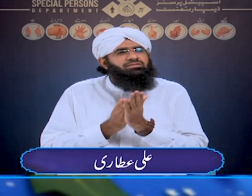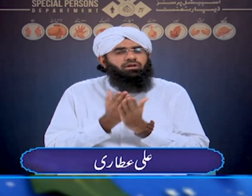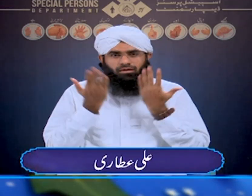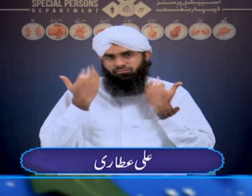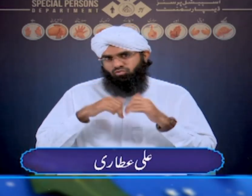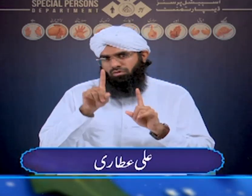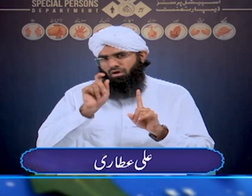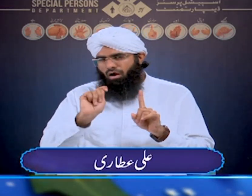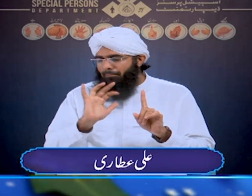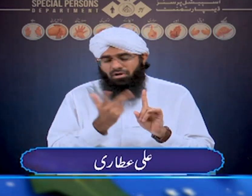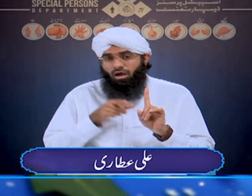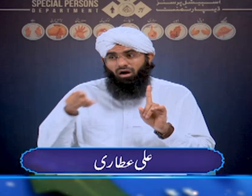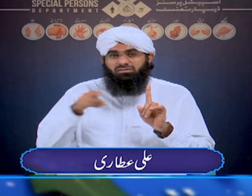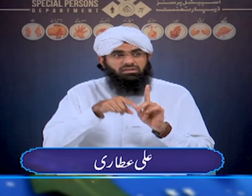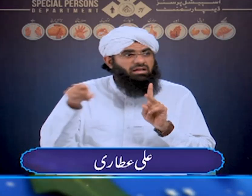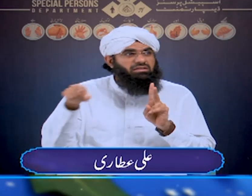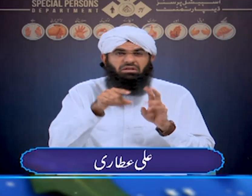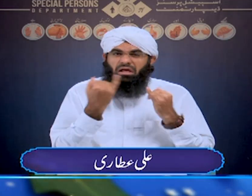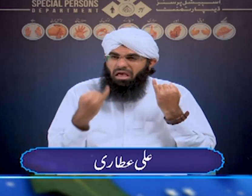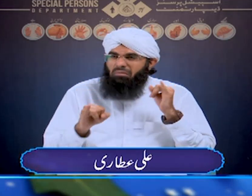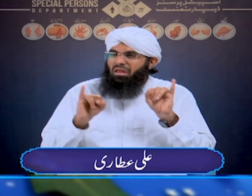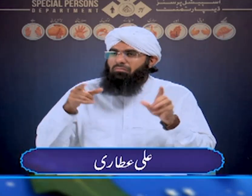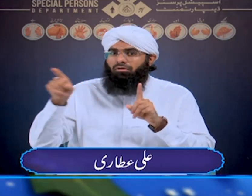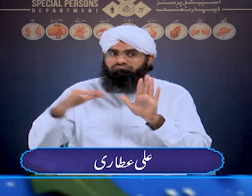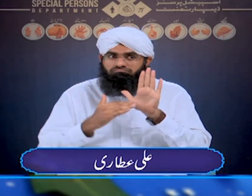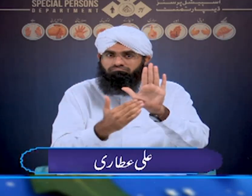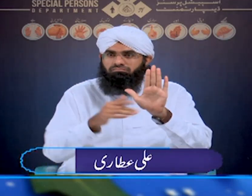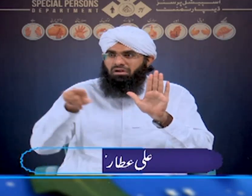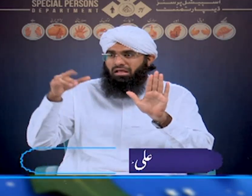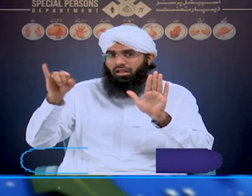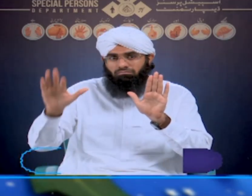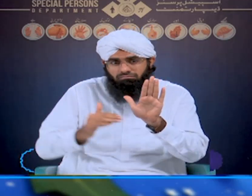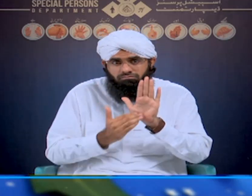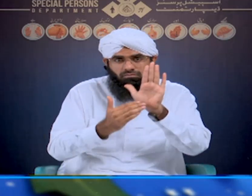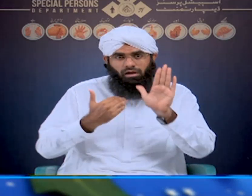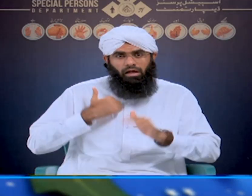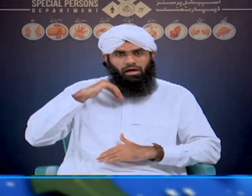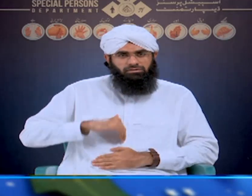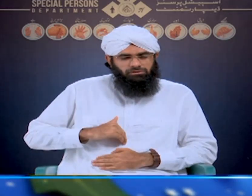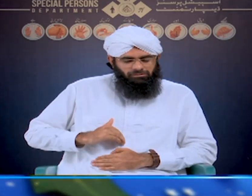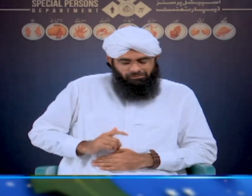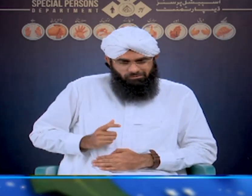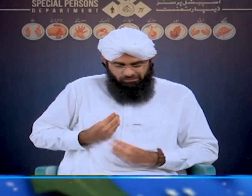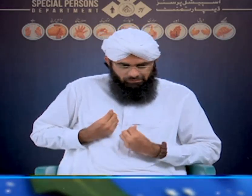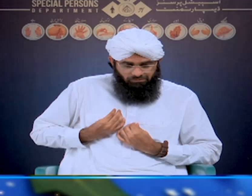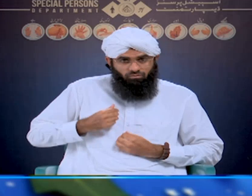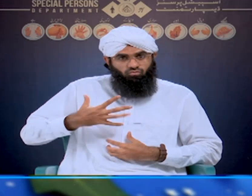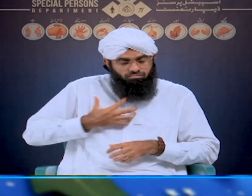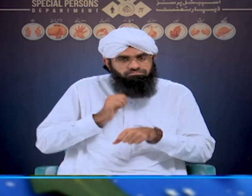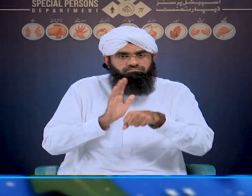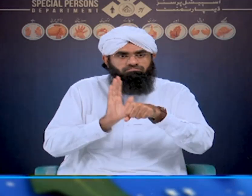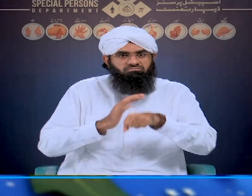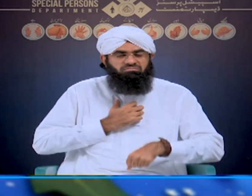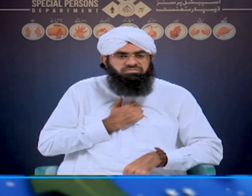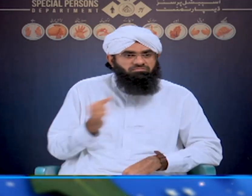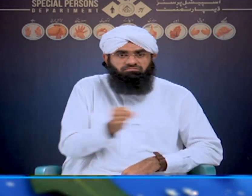یہ خصوصیت ہے کہ یہ معاشرتی برائیوں کو ہائی لائٹ کرتی, ہمارے اندر کے چور کو پکڑتی, ضمیر کو